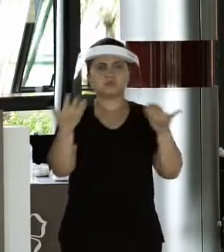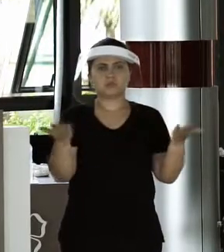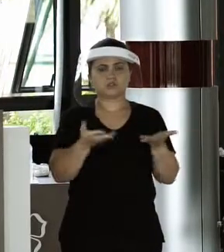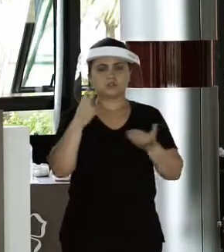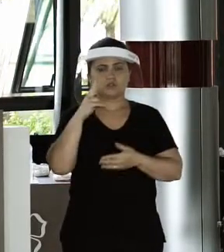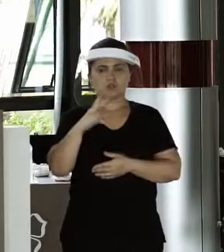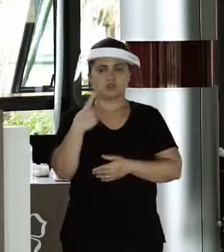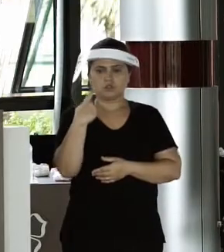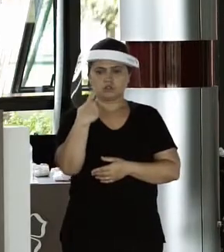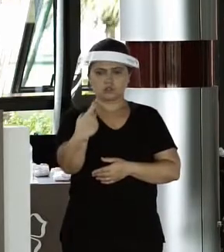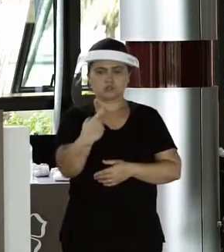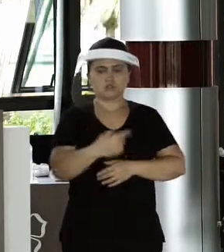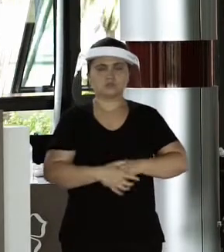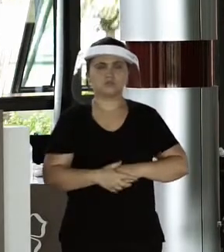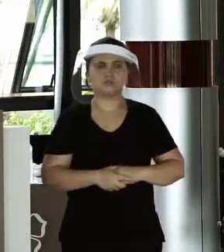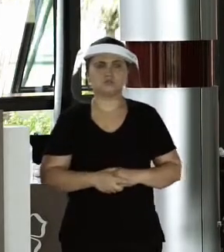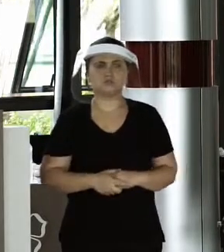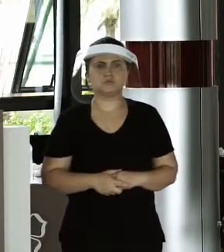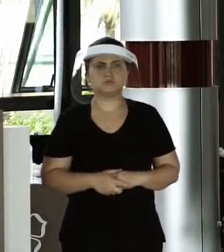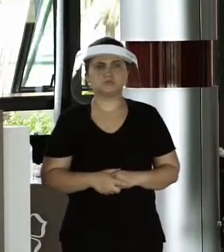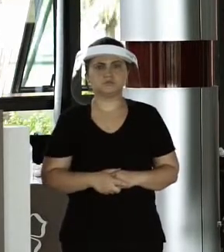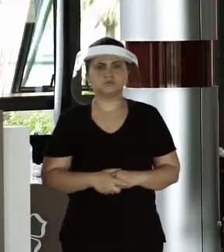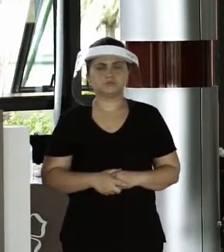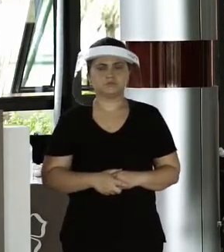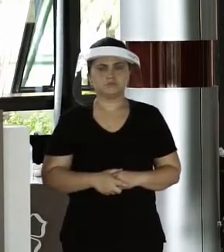que interessante. Pode dar o play, por favor.